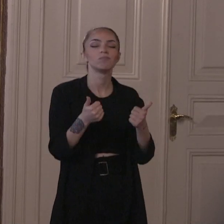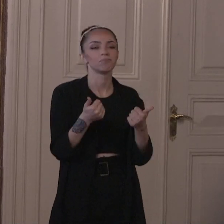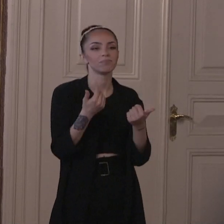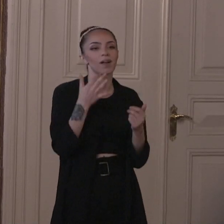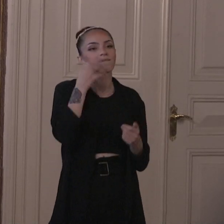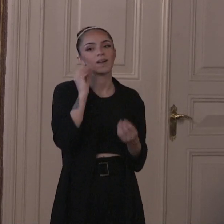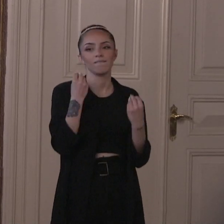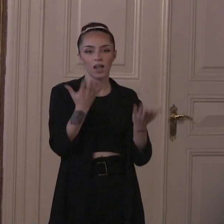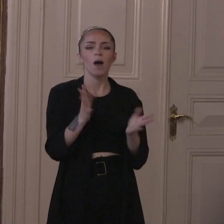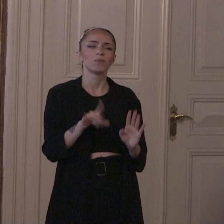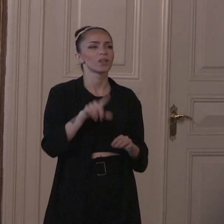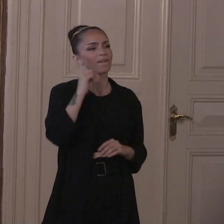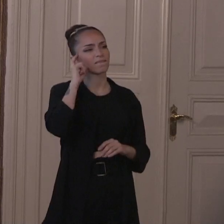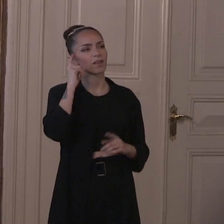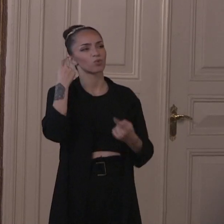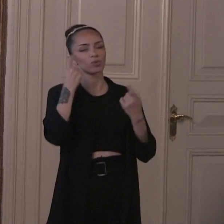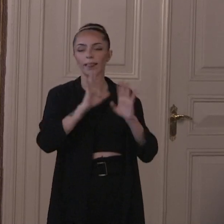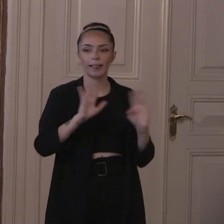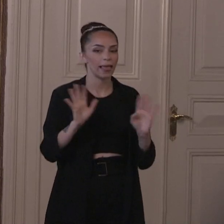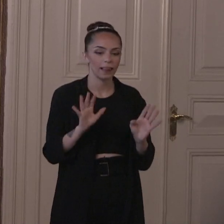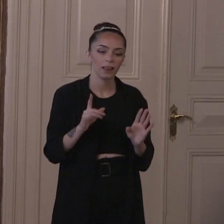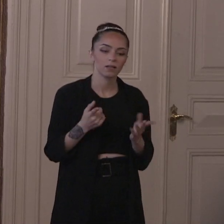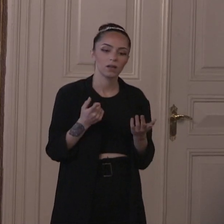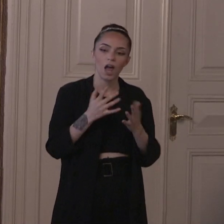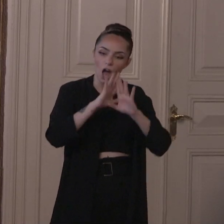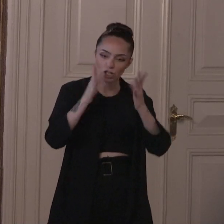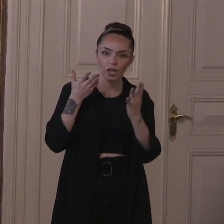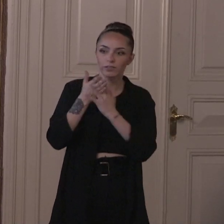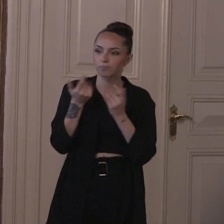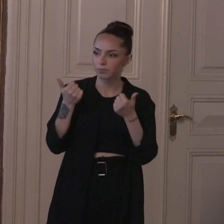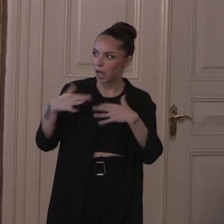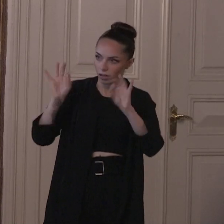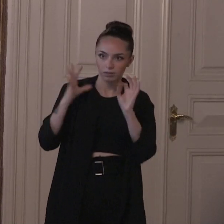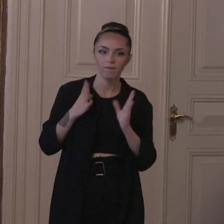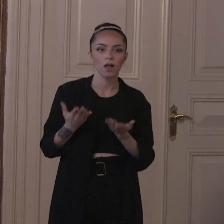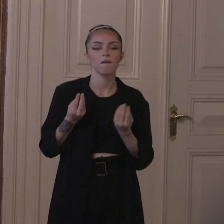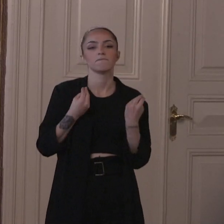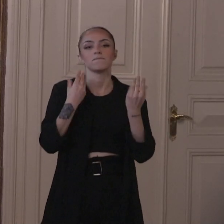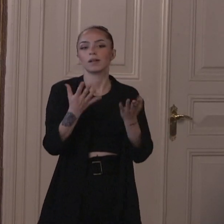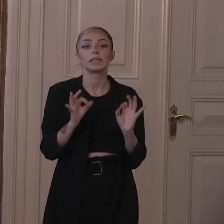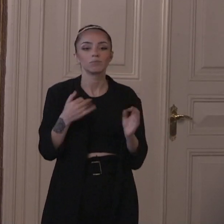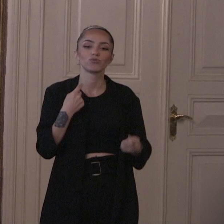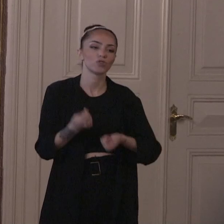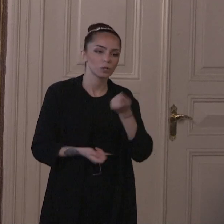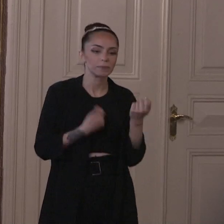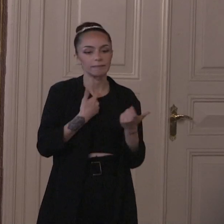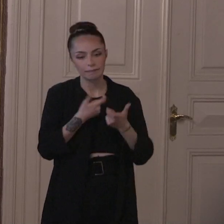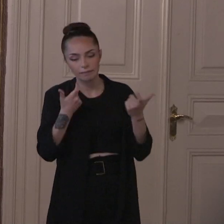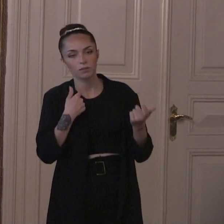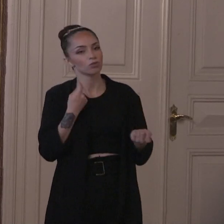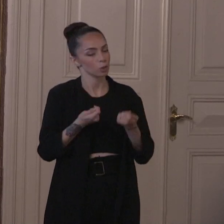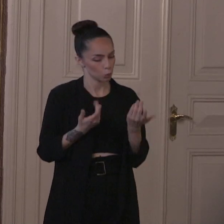Ama bunu sadece fikir boyutunda değil, bir donanıma erişim olarak da sağlayabilecek olan mekanizmaları biz